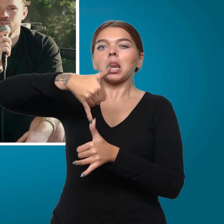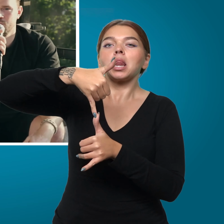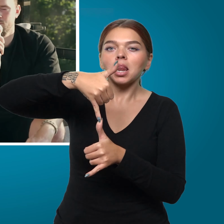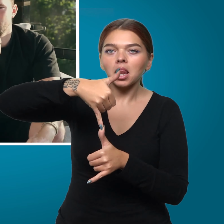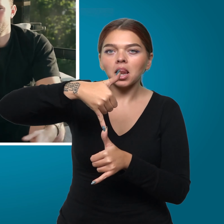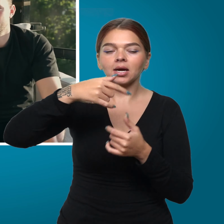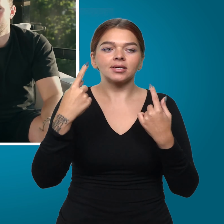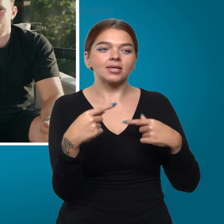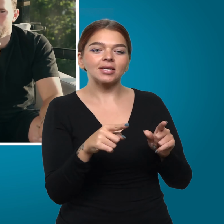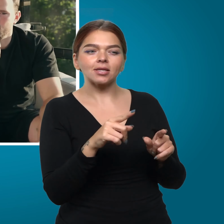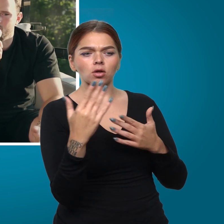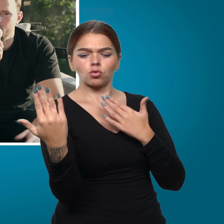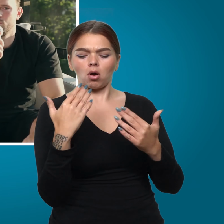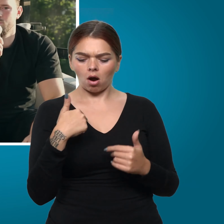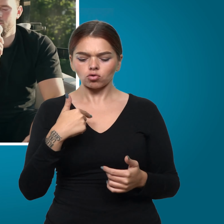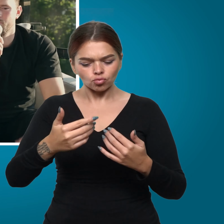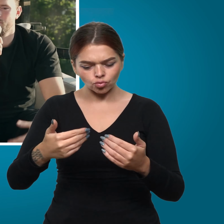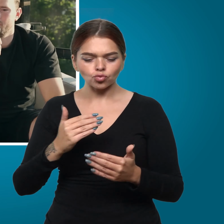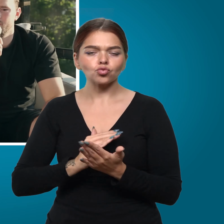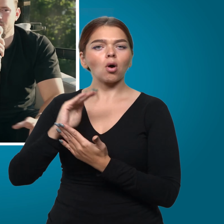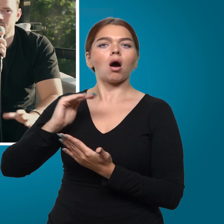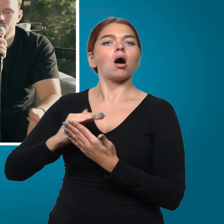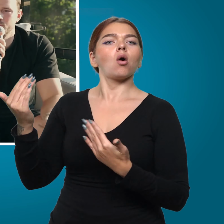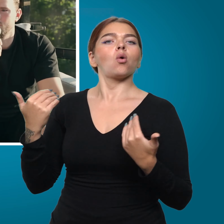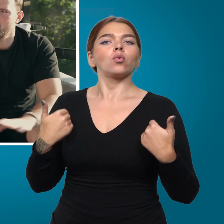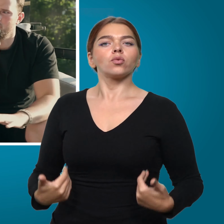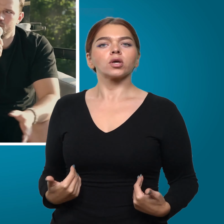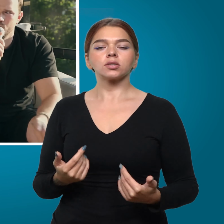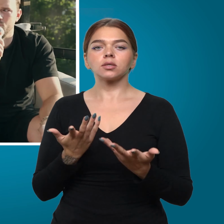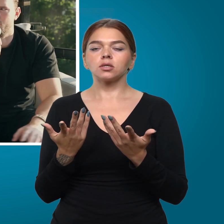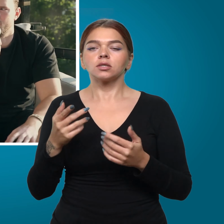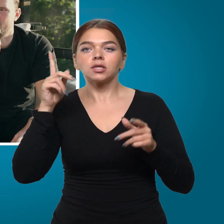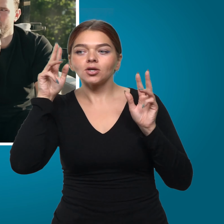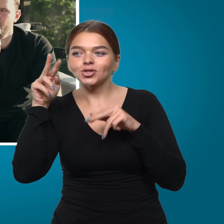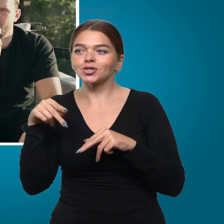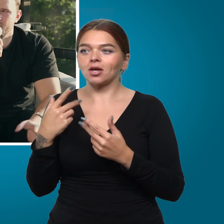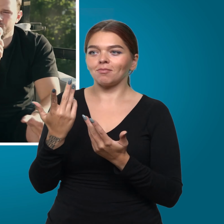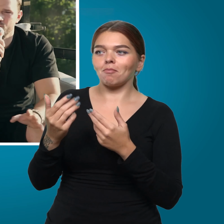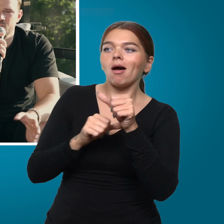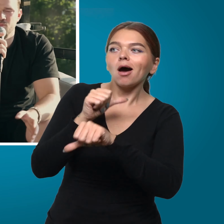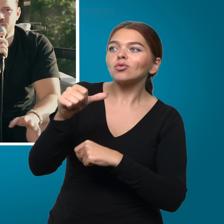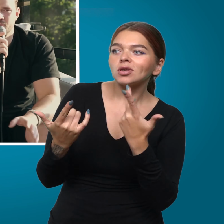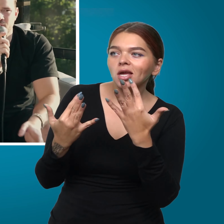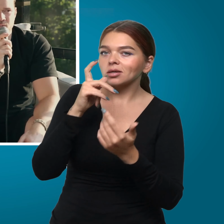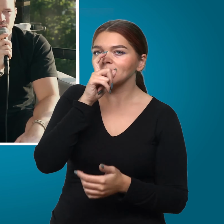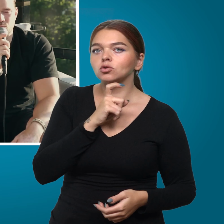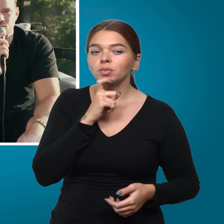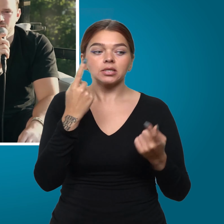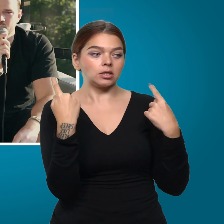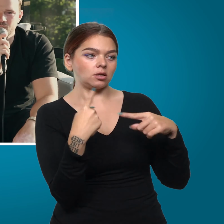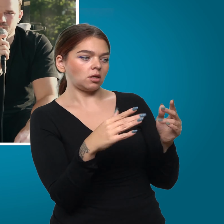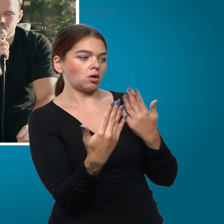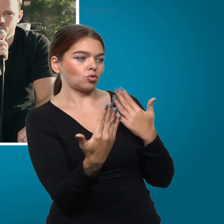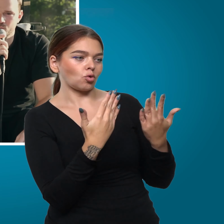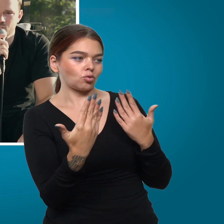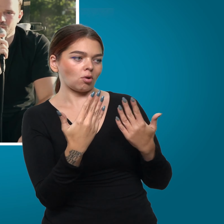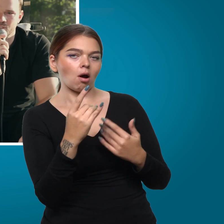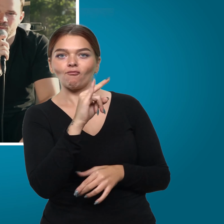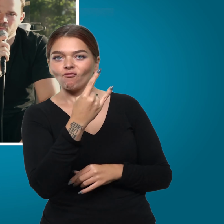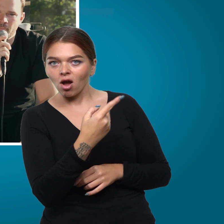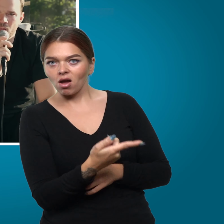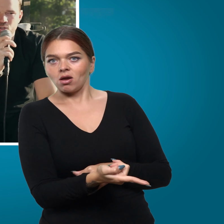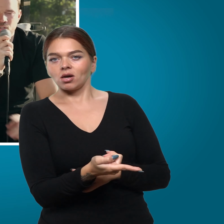ir elgiasi tokie biškai labiau kaip vaikai ir tas labai didžiulis skirtumas yra. Ir ten surasti vėl tą vieną kažkokį vardiklį yra labai